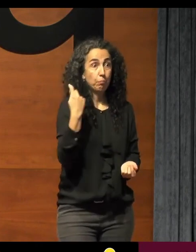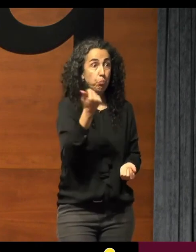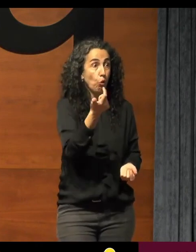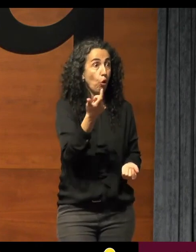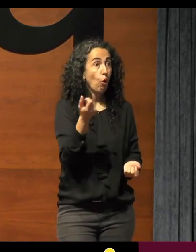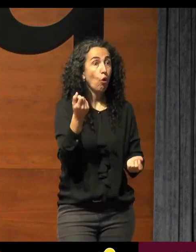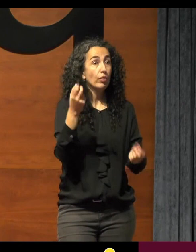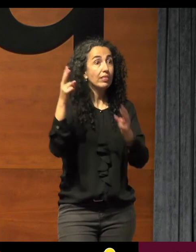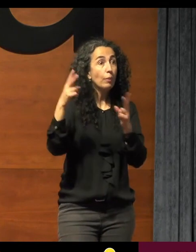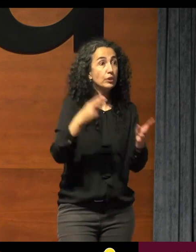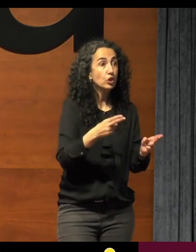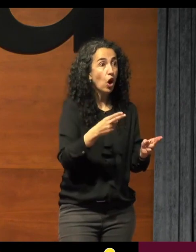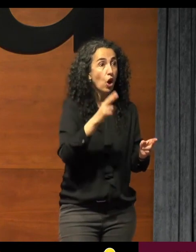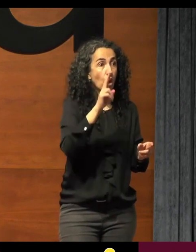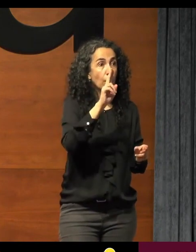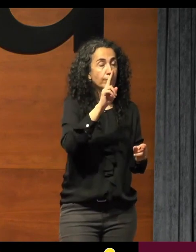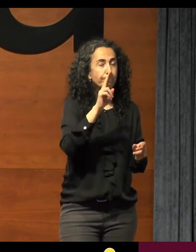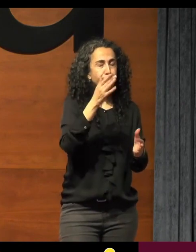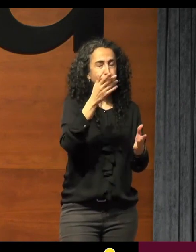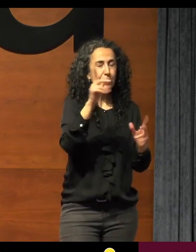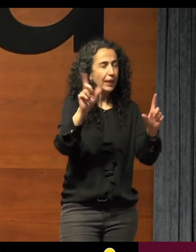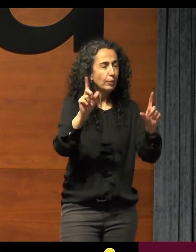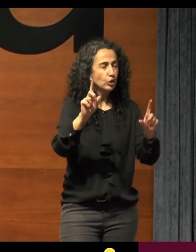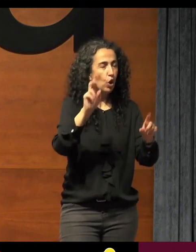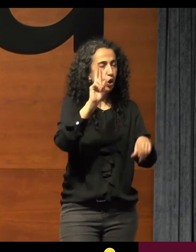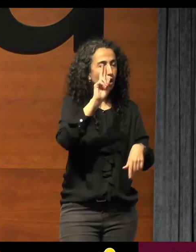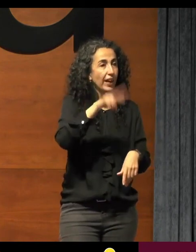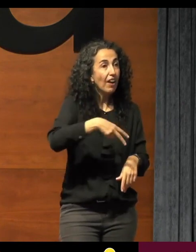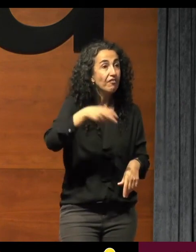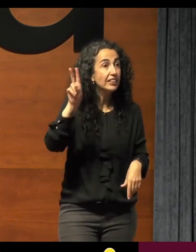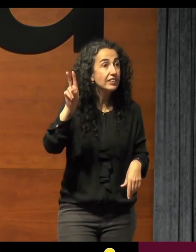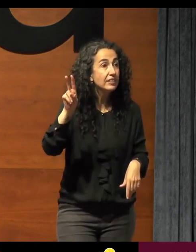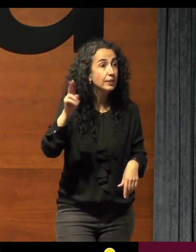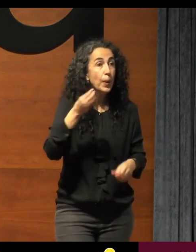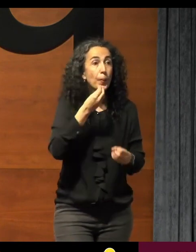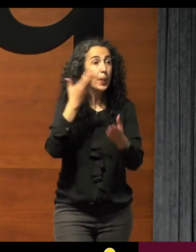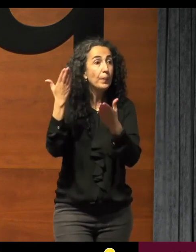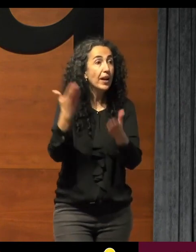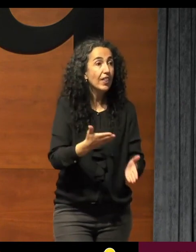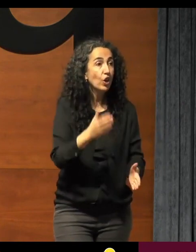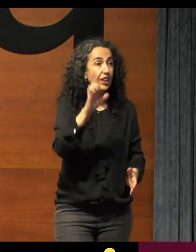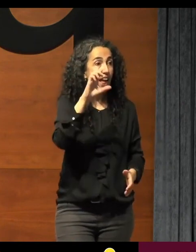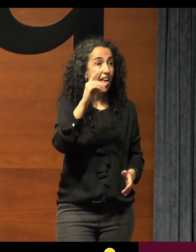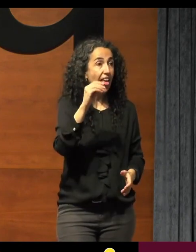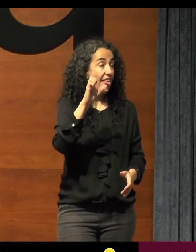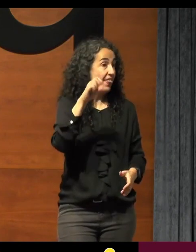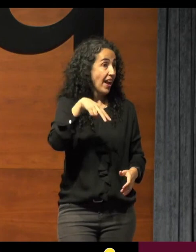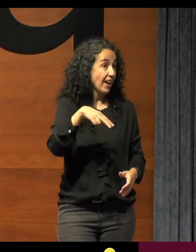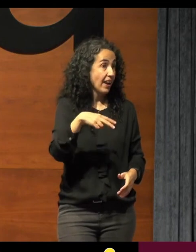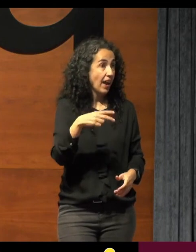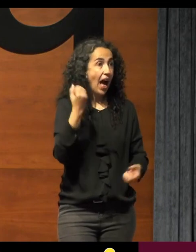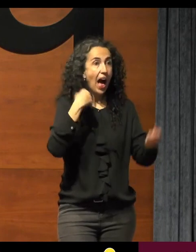con referentes. ¿Habéis visto recientemente en televisión, en la plataforma